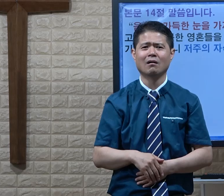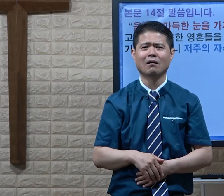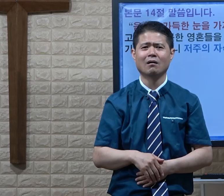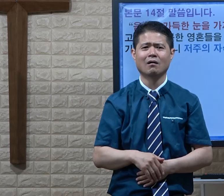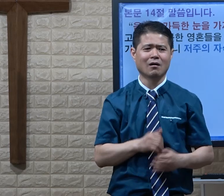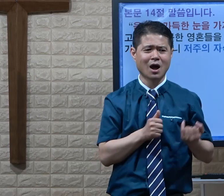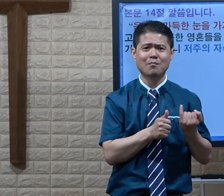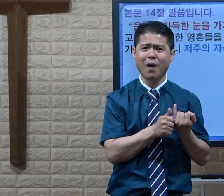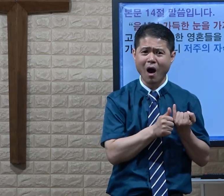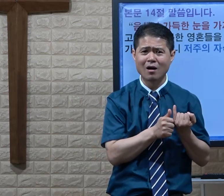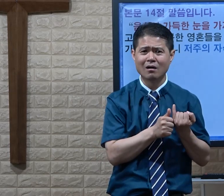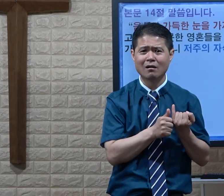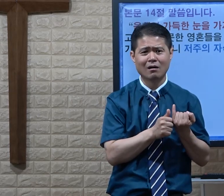또 한쪽은 어떻습니까?